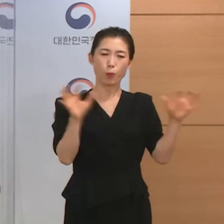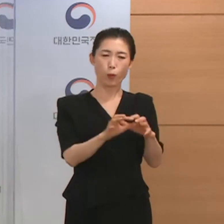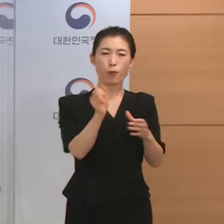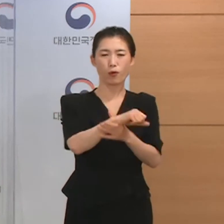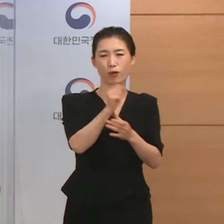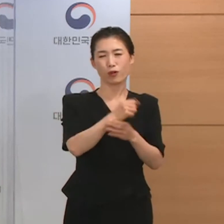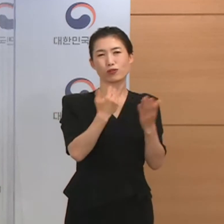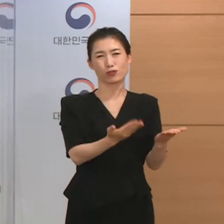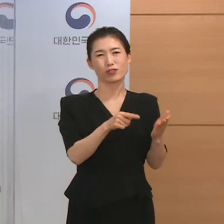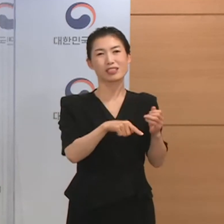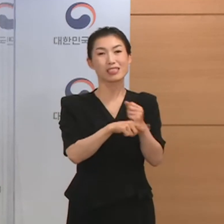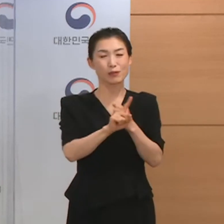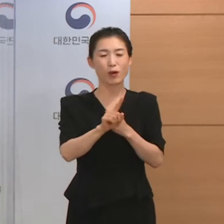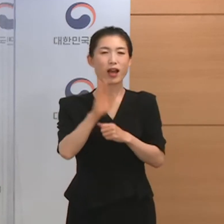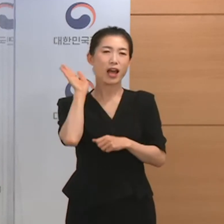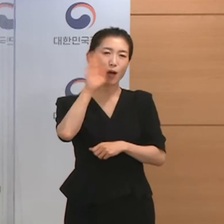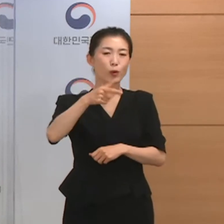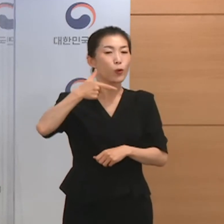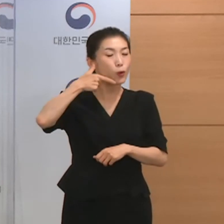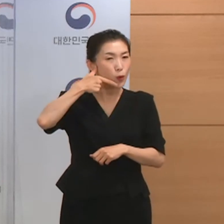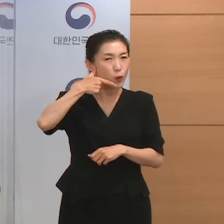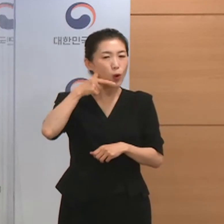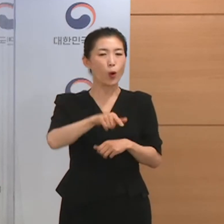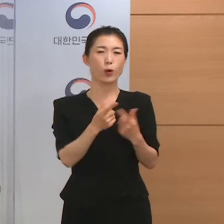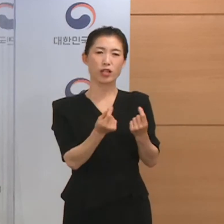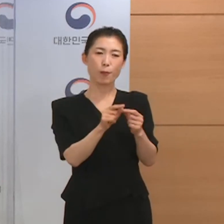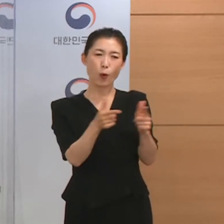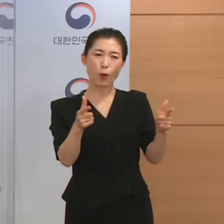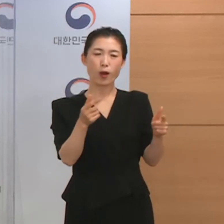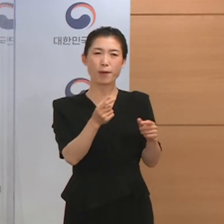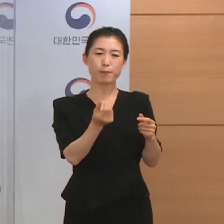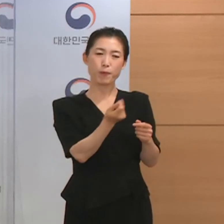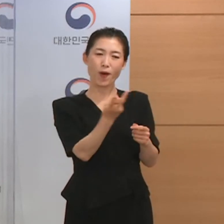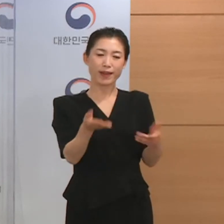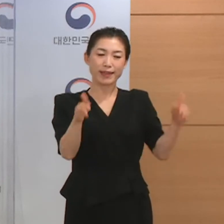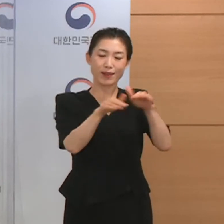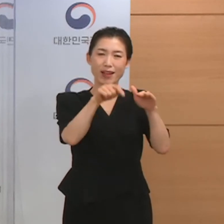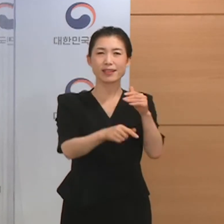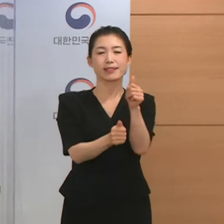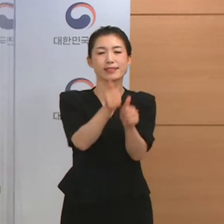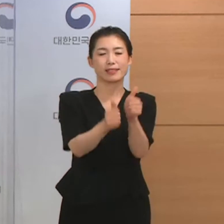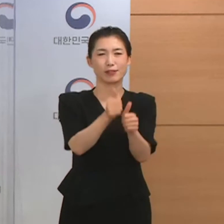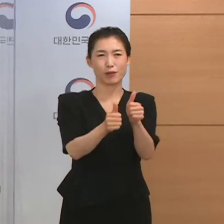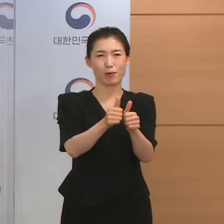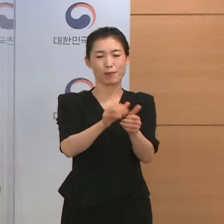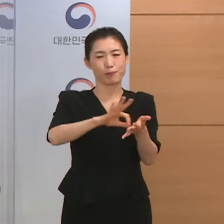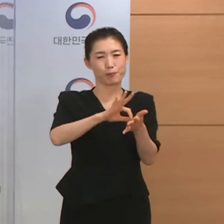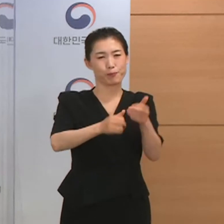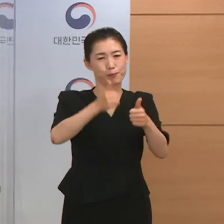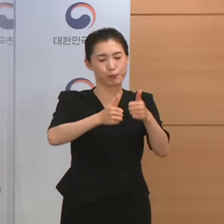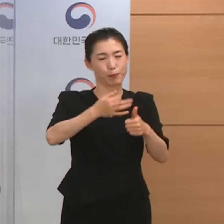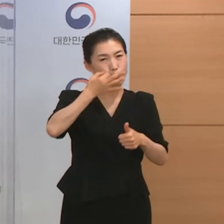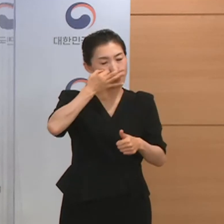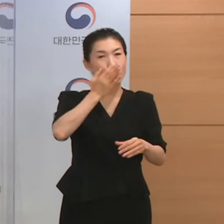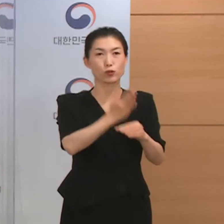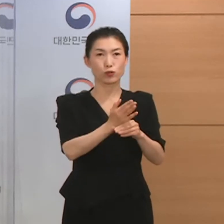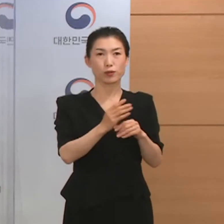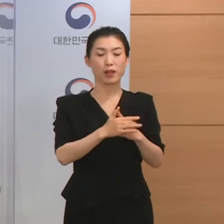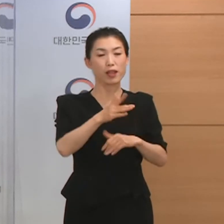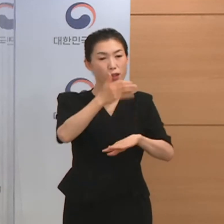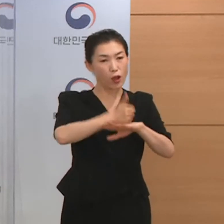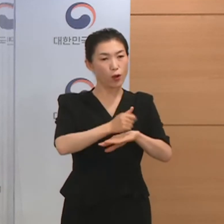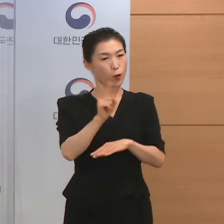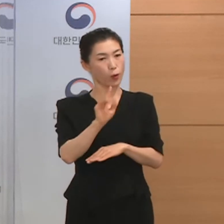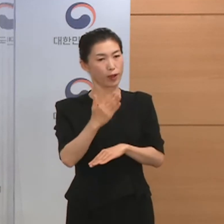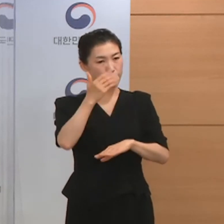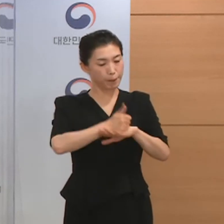일부 시설들을 대상으로 시범사업을 하고 있는 중입니다. 따라서 그런 부분들을 함께 논의하면서 서울시로